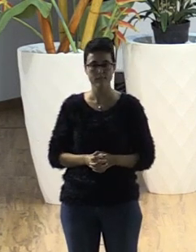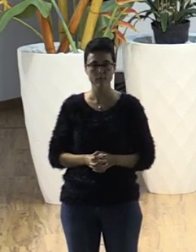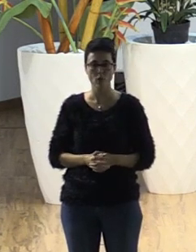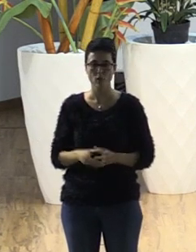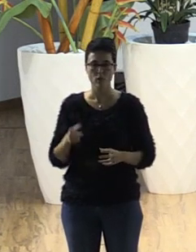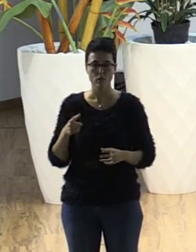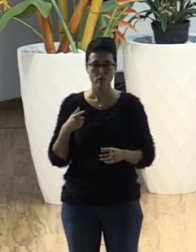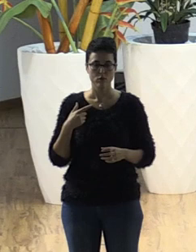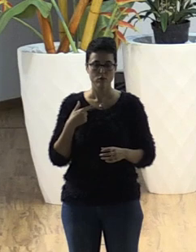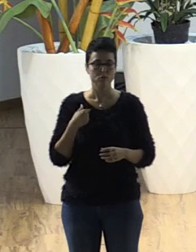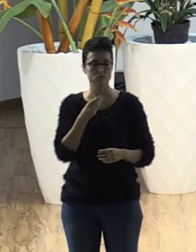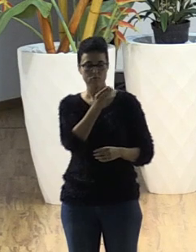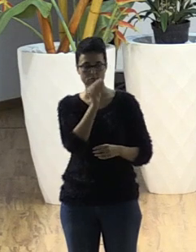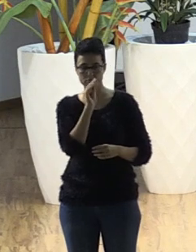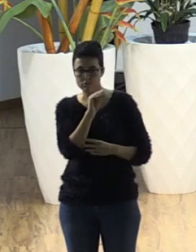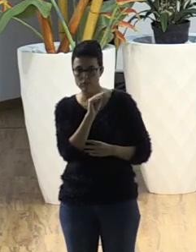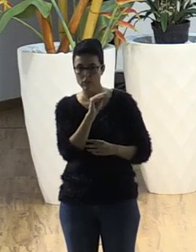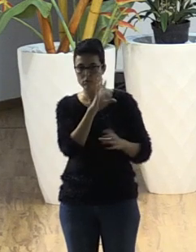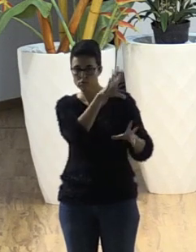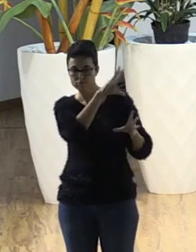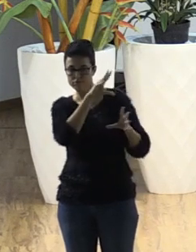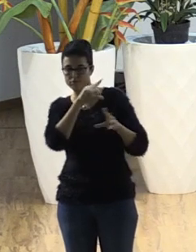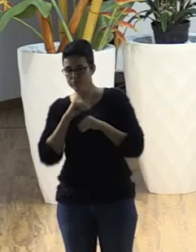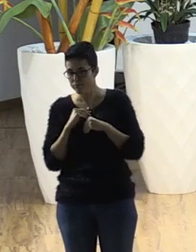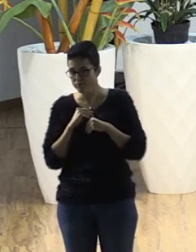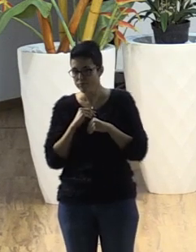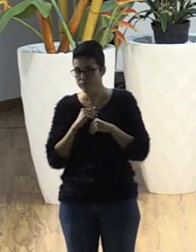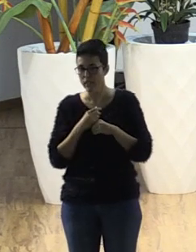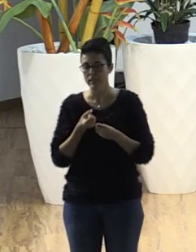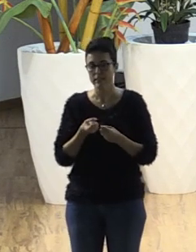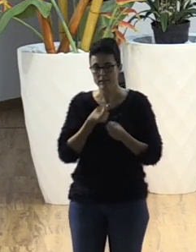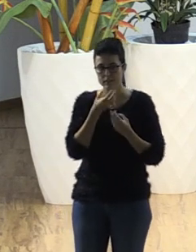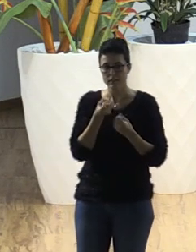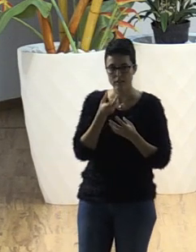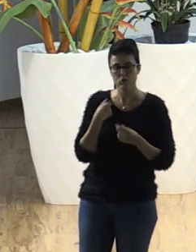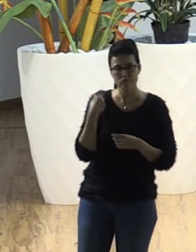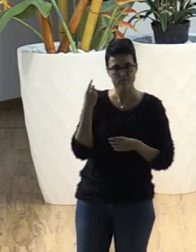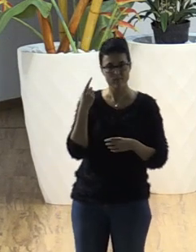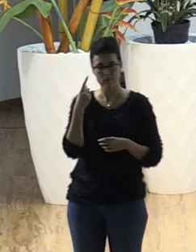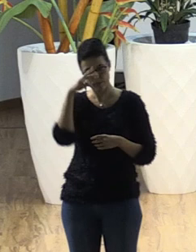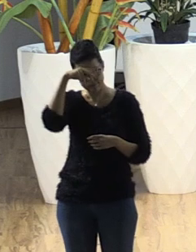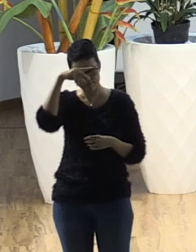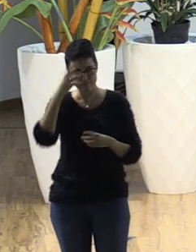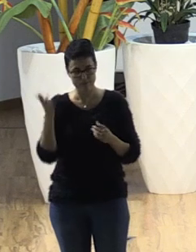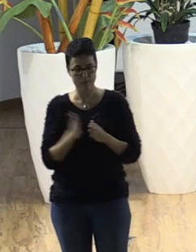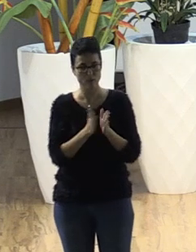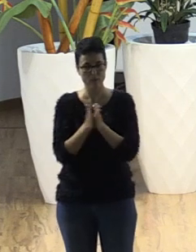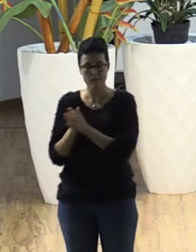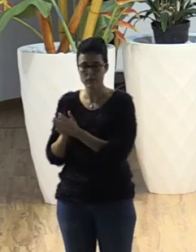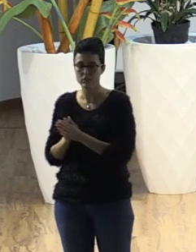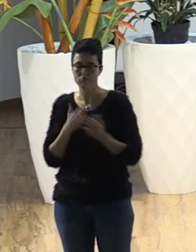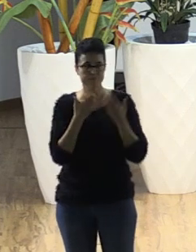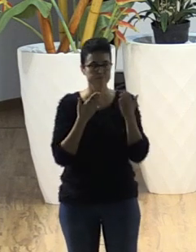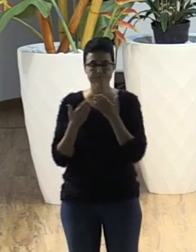Recojo la pregunta y estas ideas. A mí hay un tema, íbamos hablando hoy, me preocupa, y allí con compañeros, compañeras, vamos hablando,